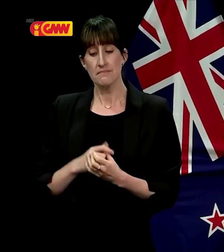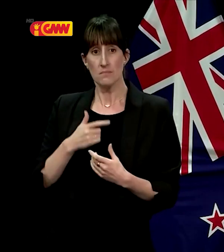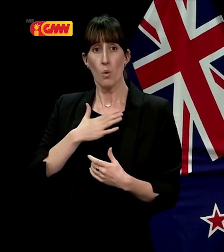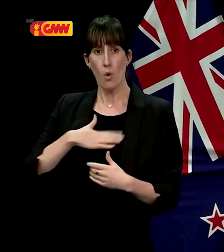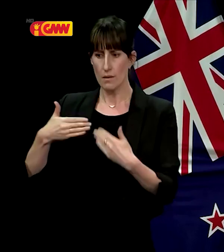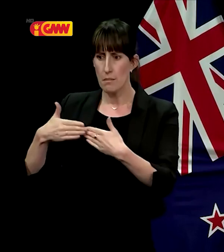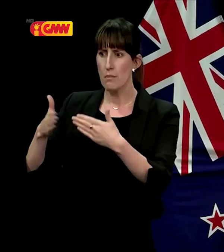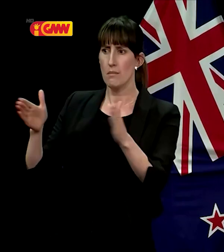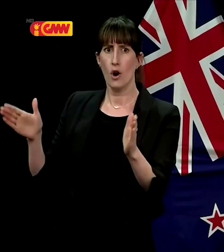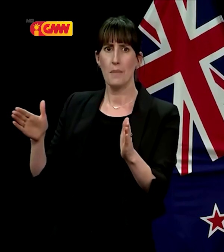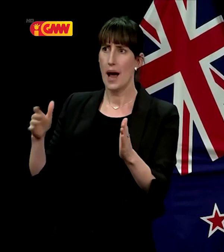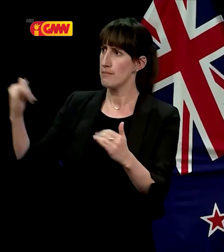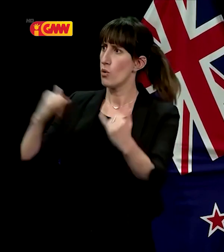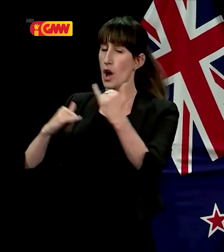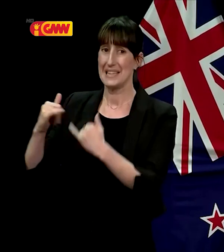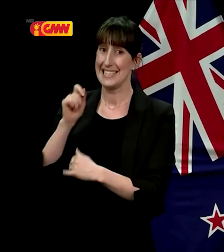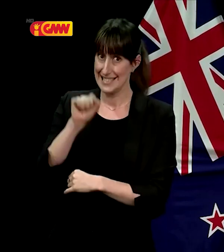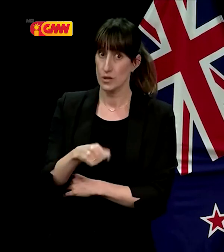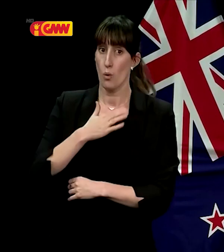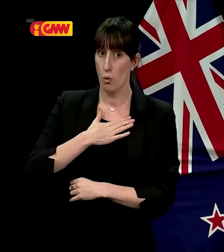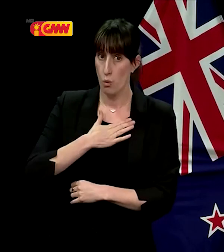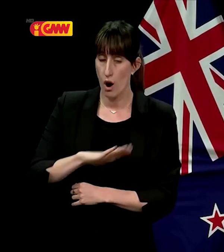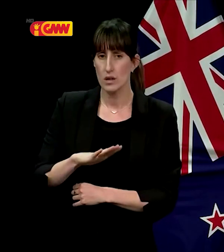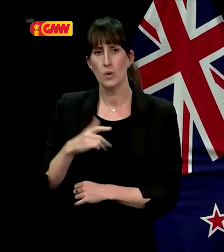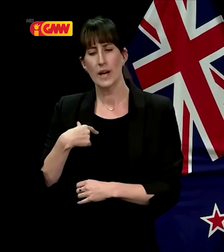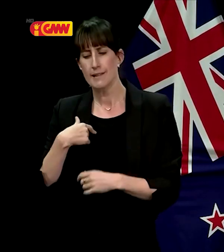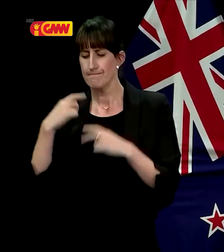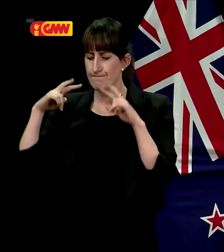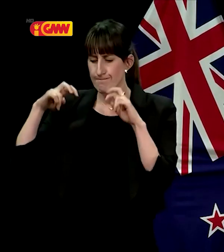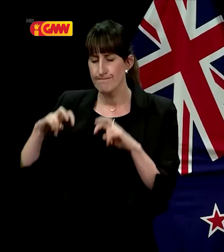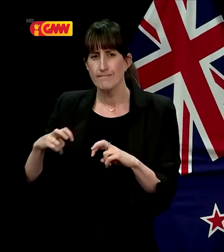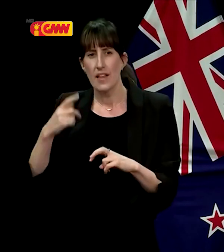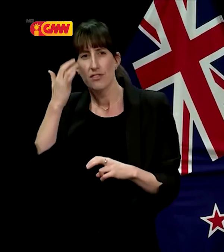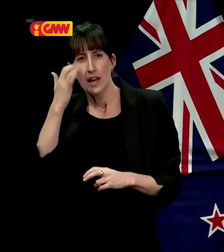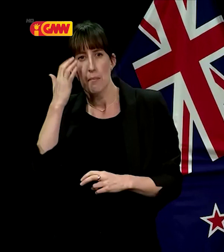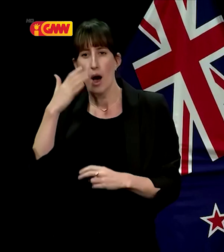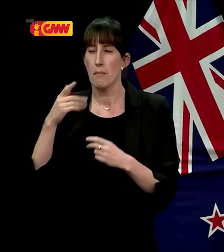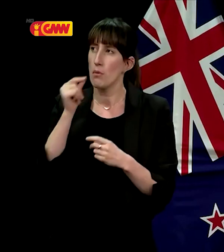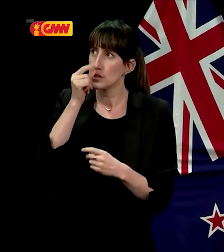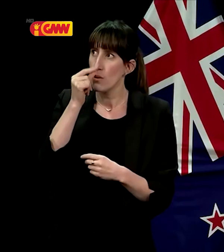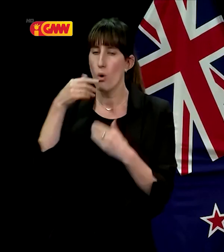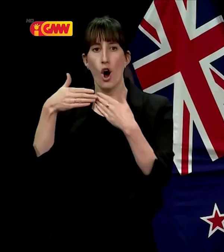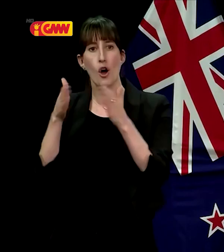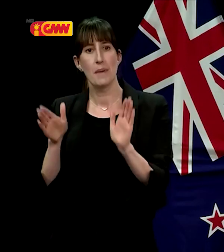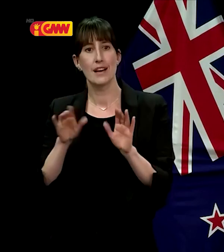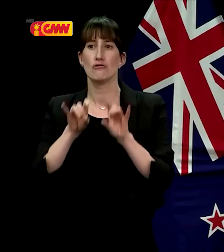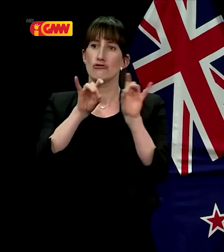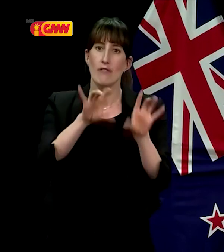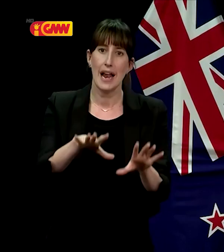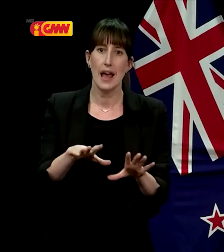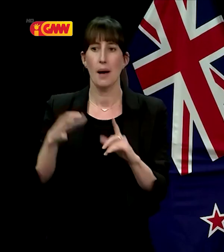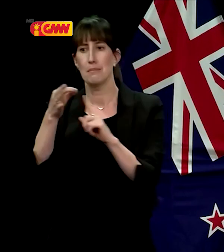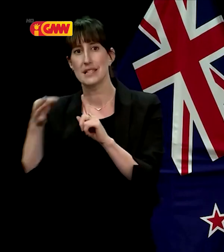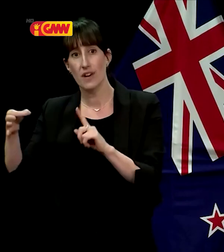ba hira seguru no ita iha ona posisaun ne be saihanesan exemplu ho de investiga no coopera ho Australia no